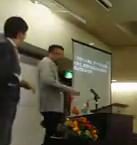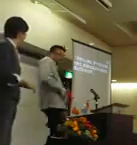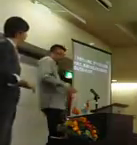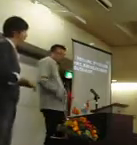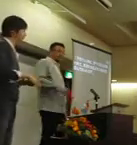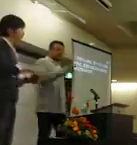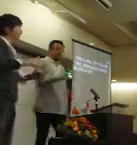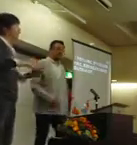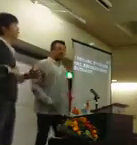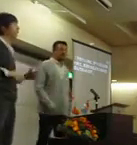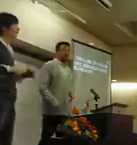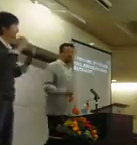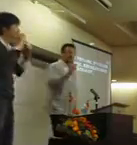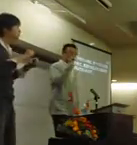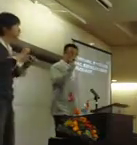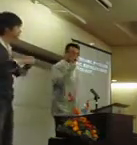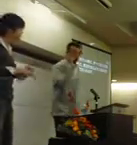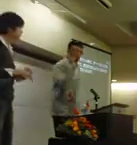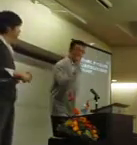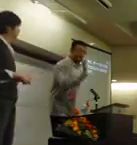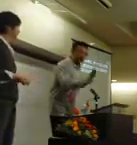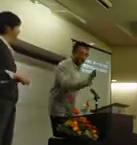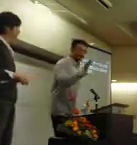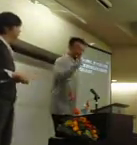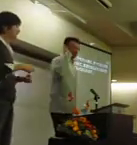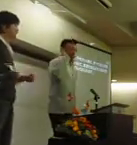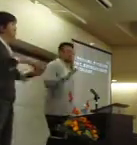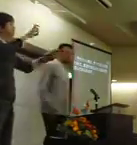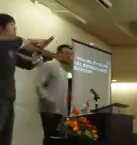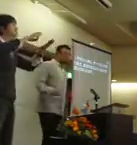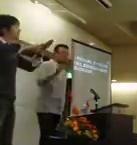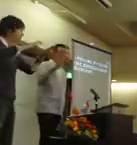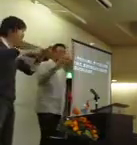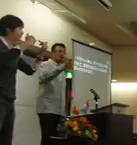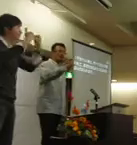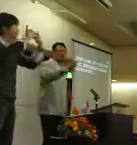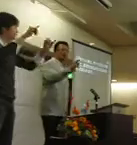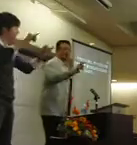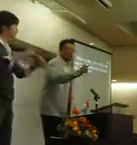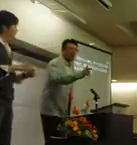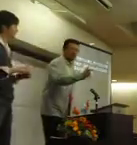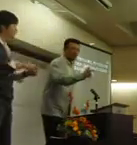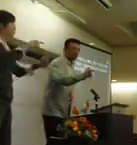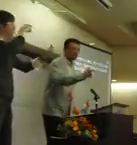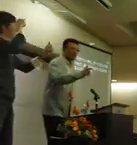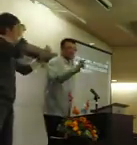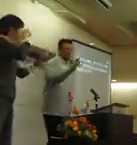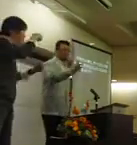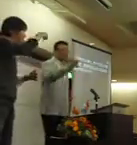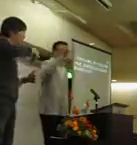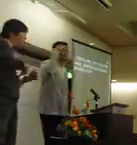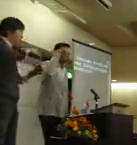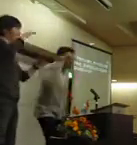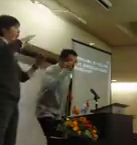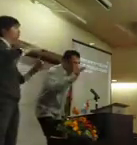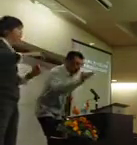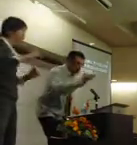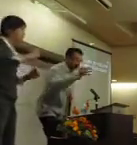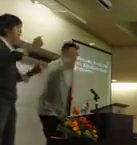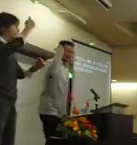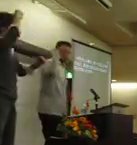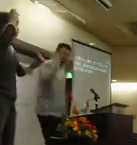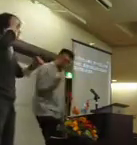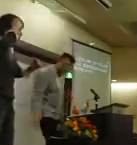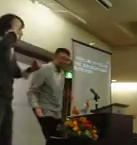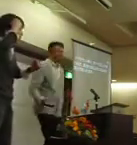お腹にいる時にもうお医者さんが、この子供は脳みそがあり